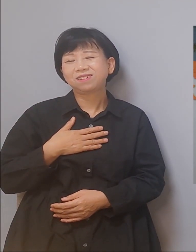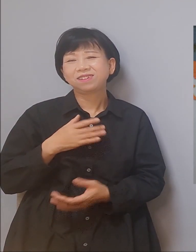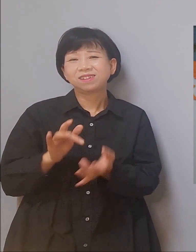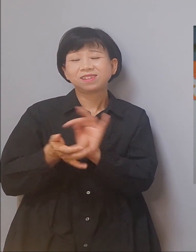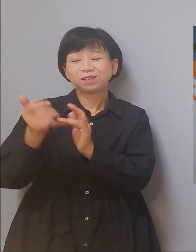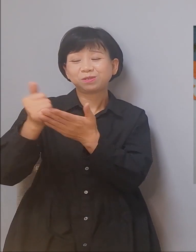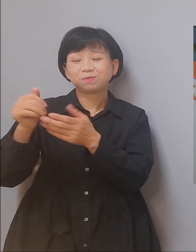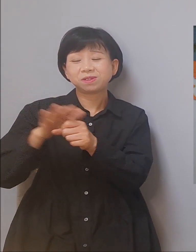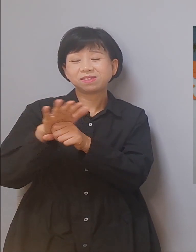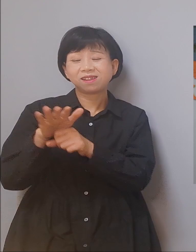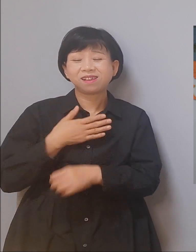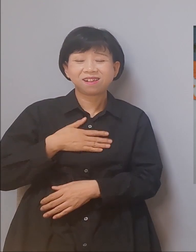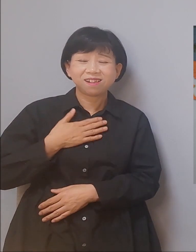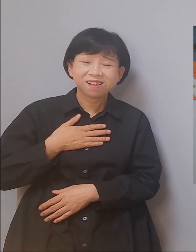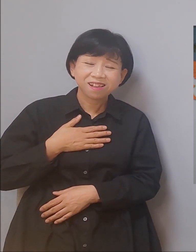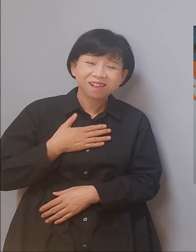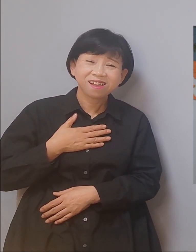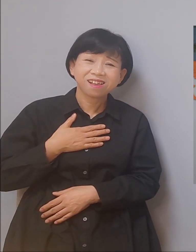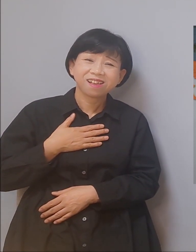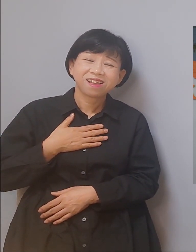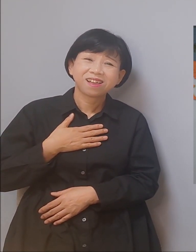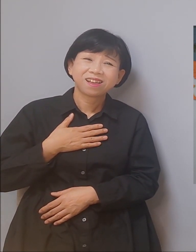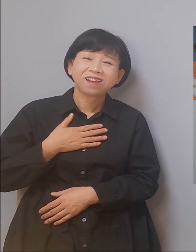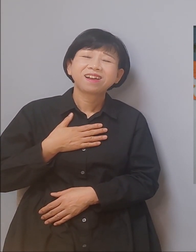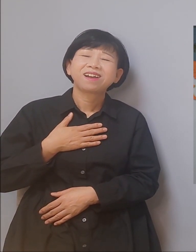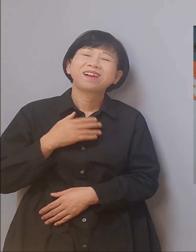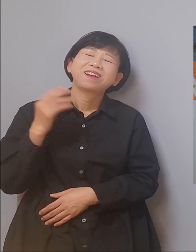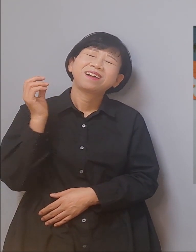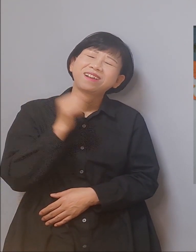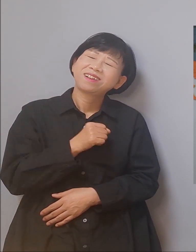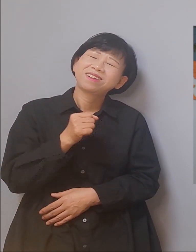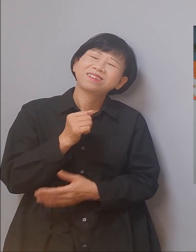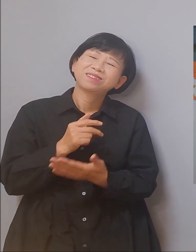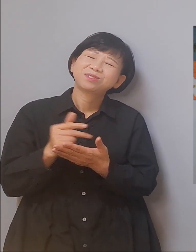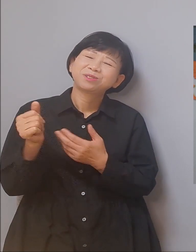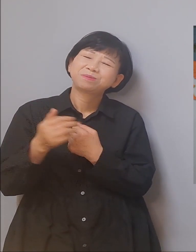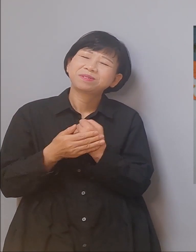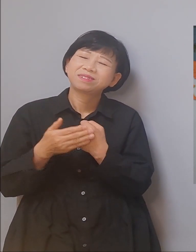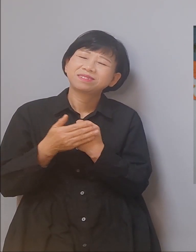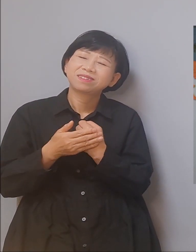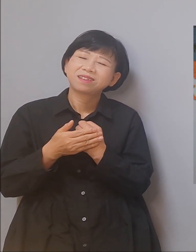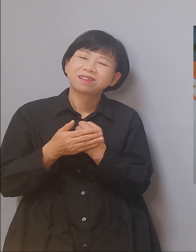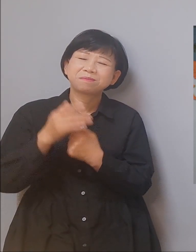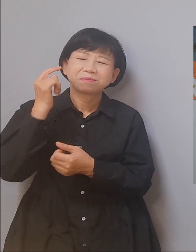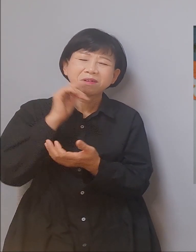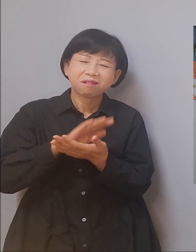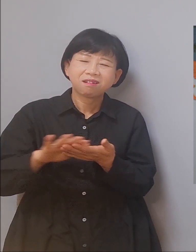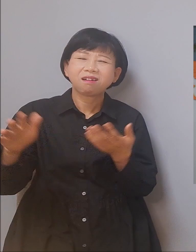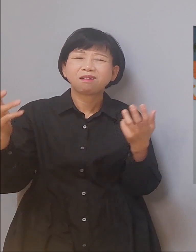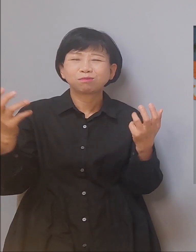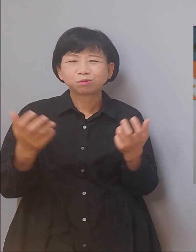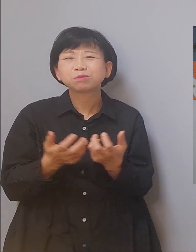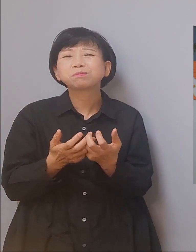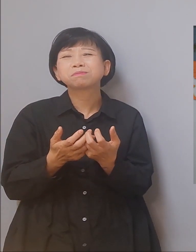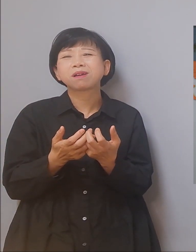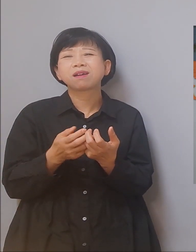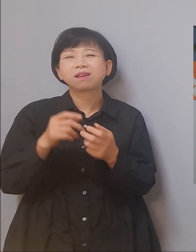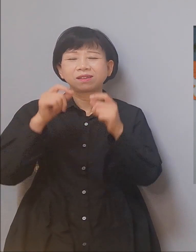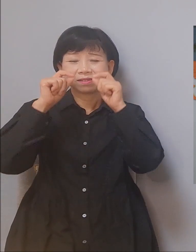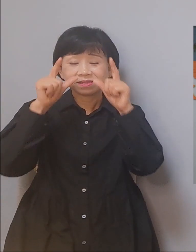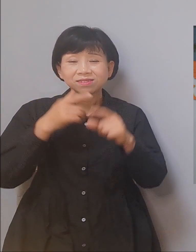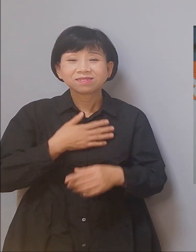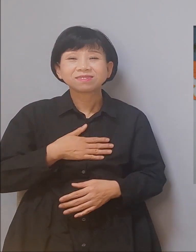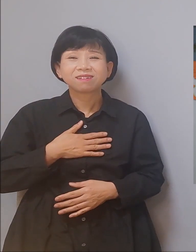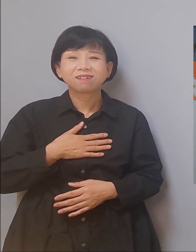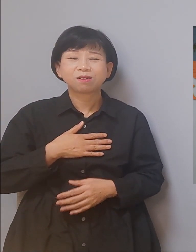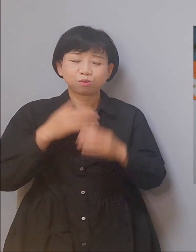사랑을 알고 알다 보니 주님이 나에게 주신 은혜와 평강이 충만해진 것을 알았다는 거죠. 그러기에 그